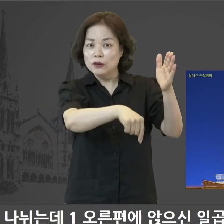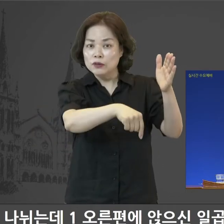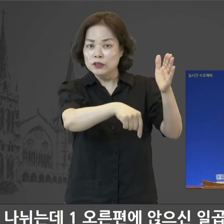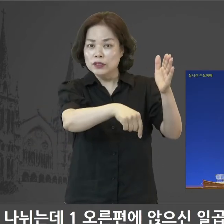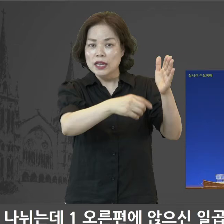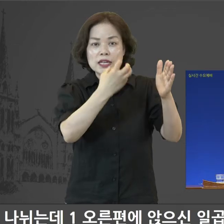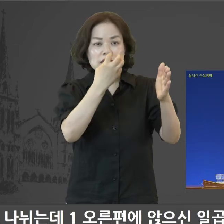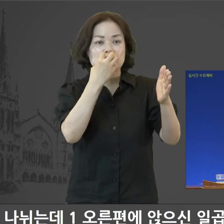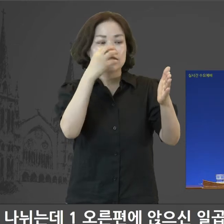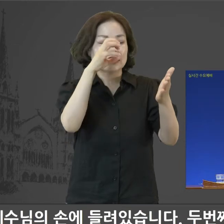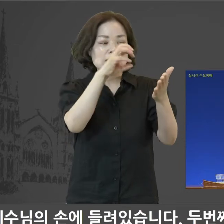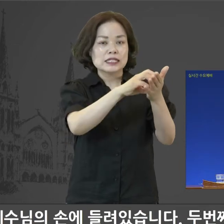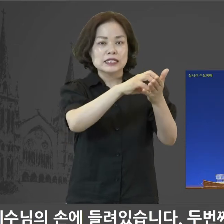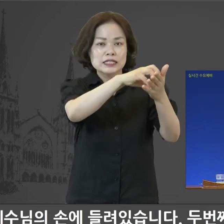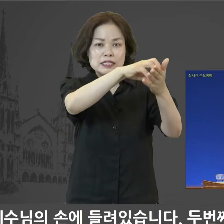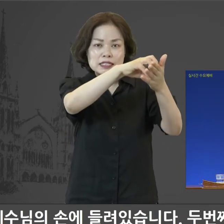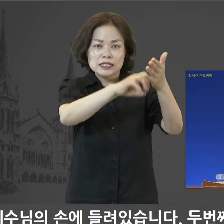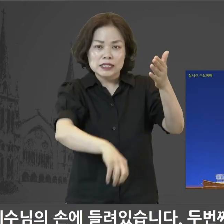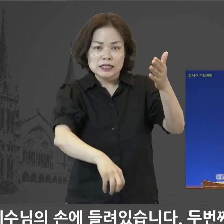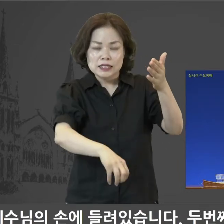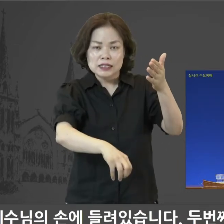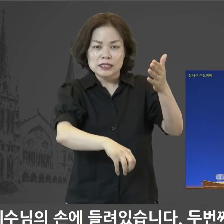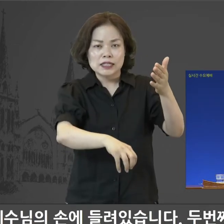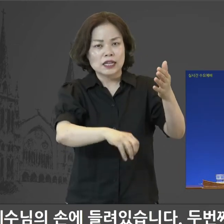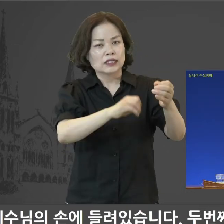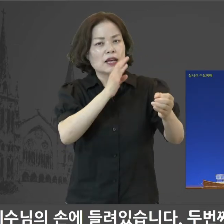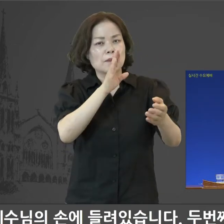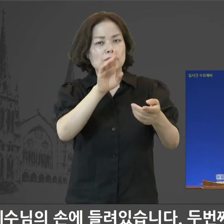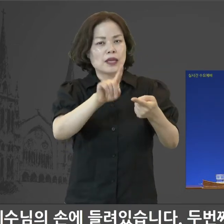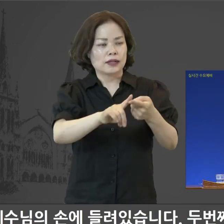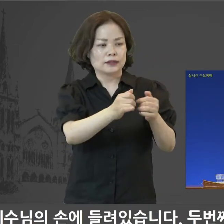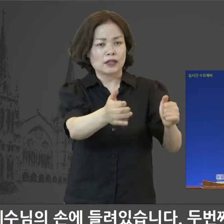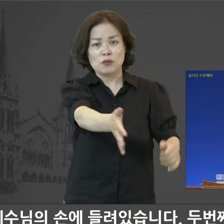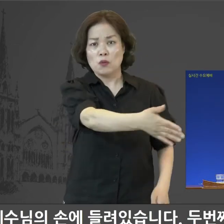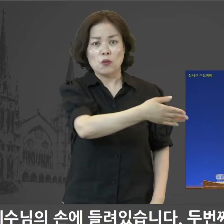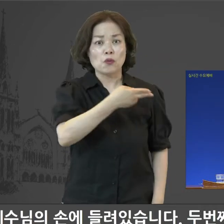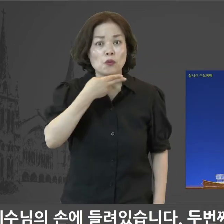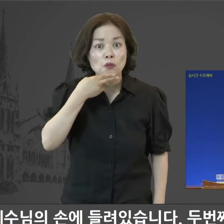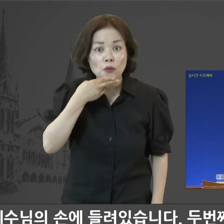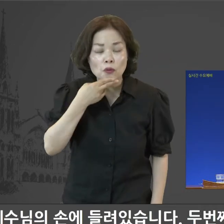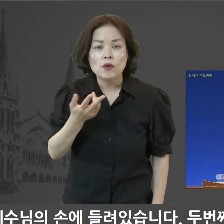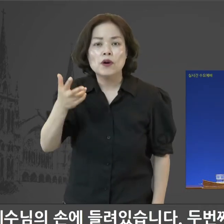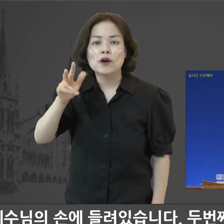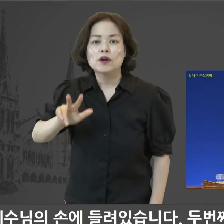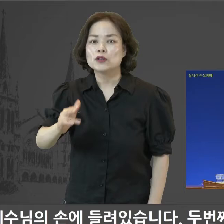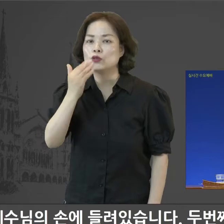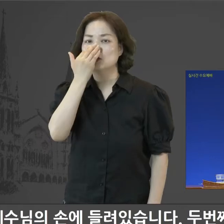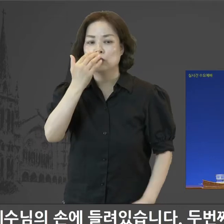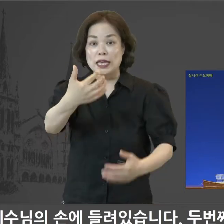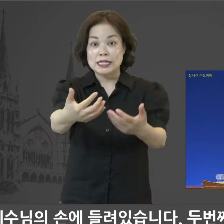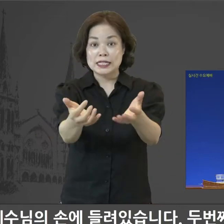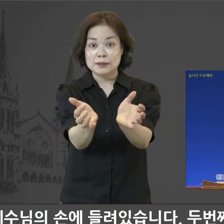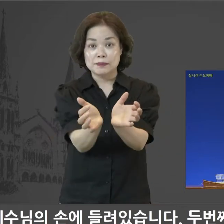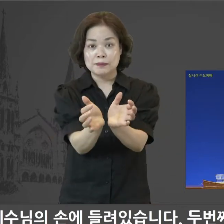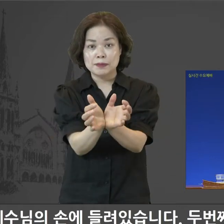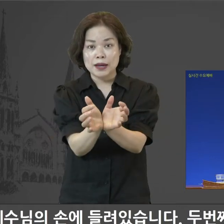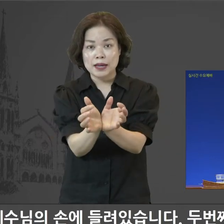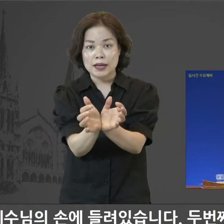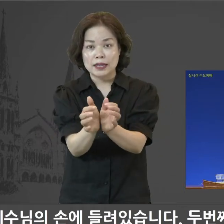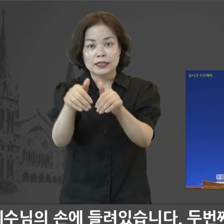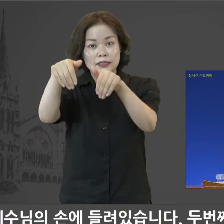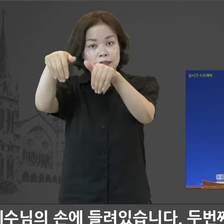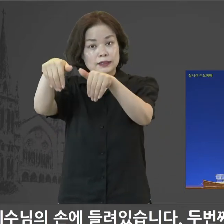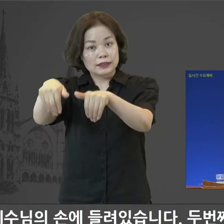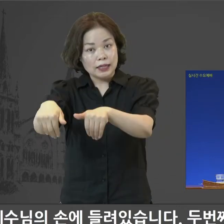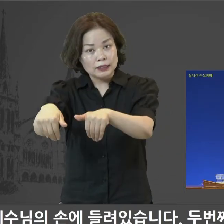인을 떼기에 합당한 존재가 없다. 하지만 유대 지파의